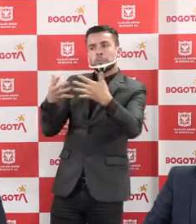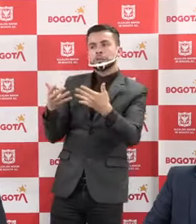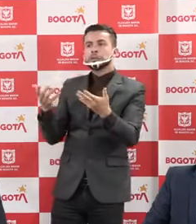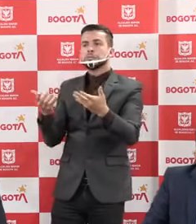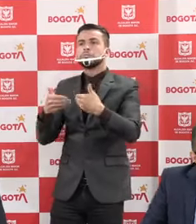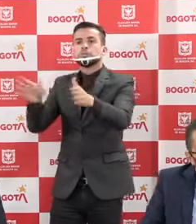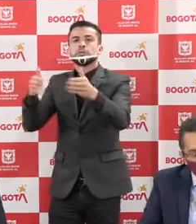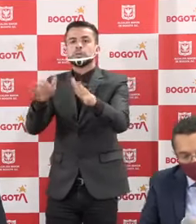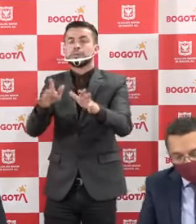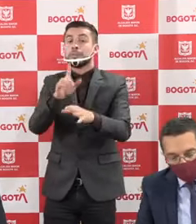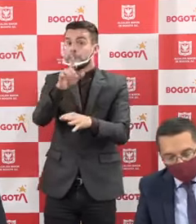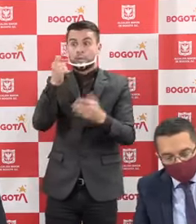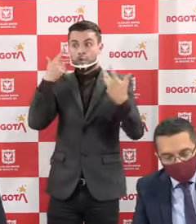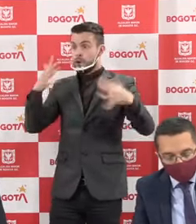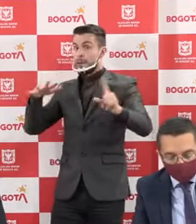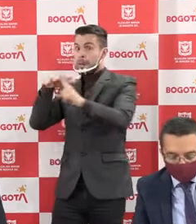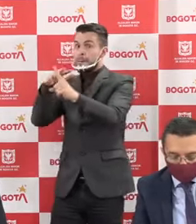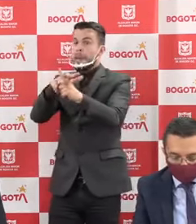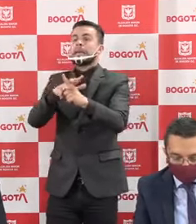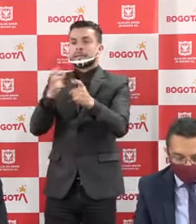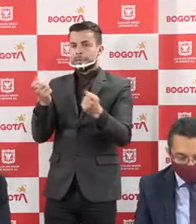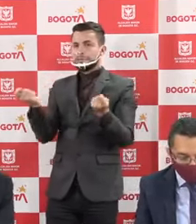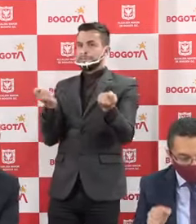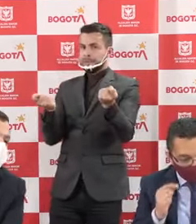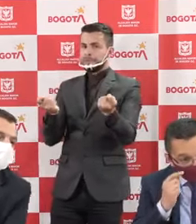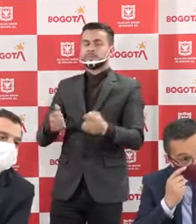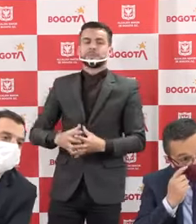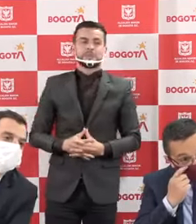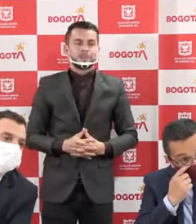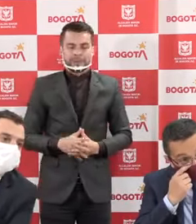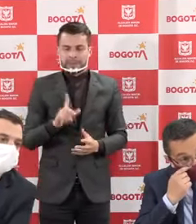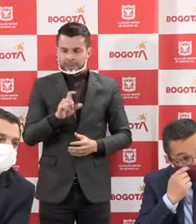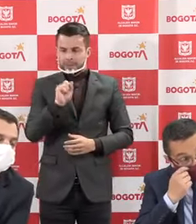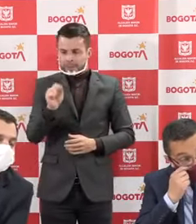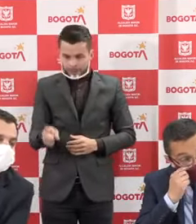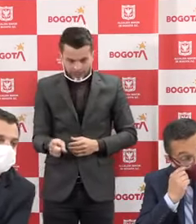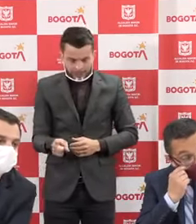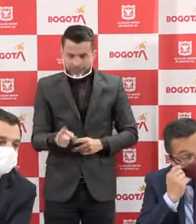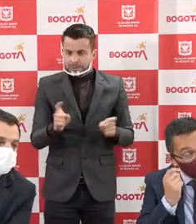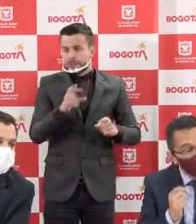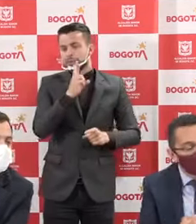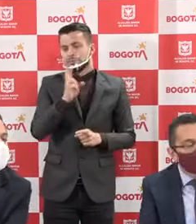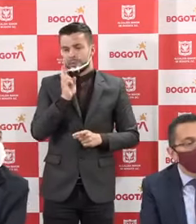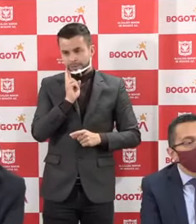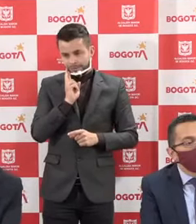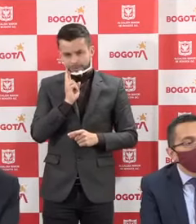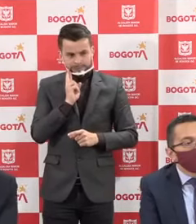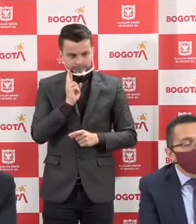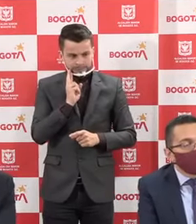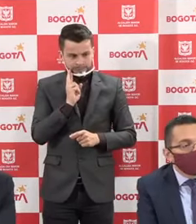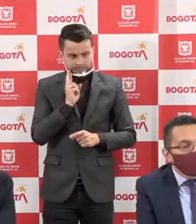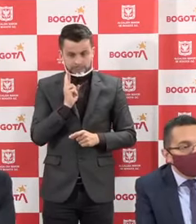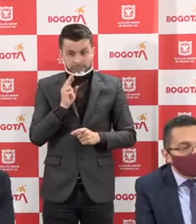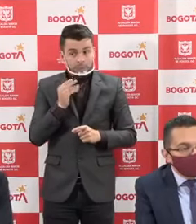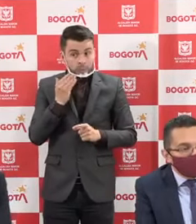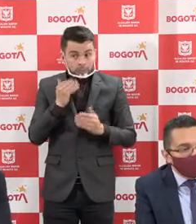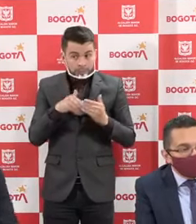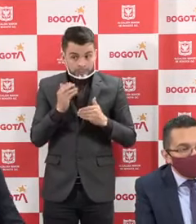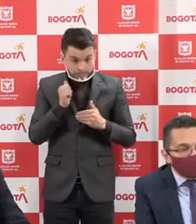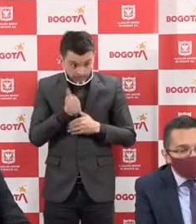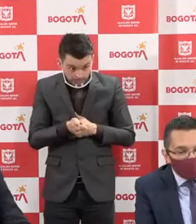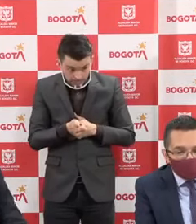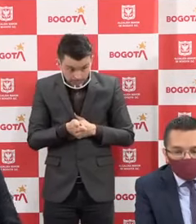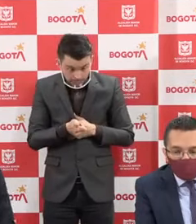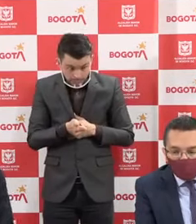coi nos preguntan una aclaración los restaurantes empiezan a funcionar desde mañana